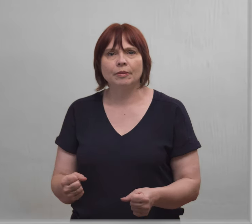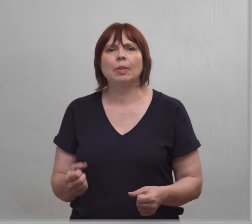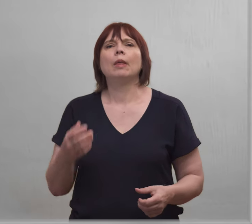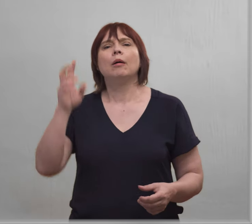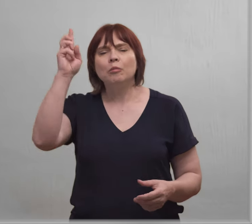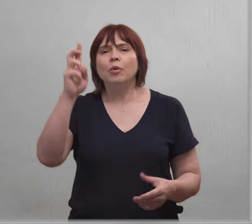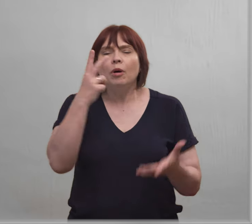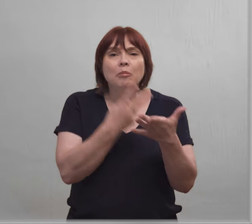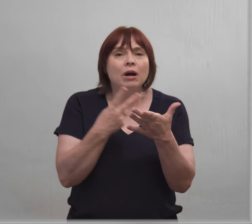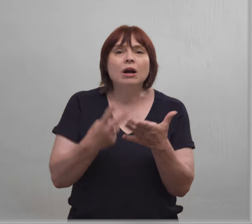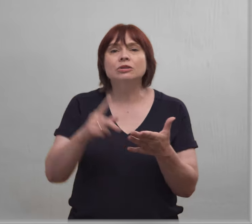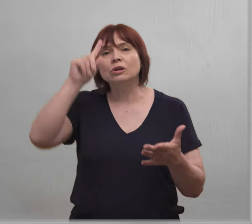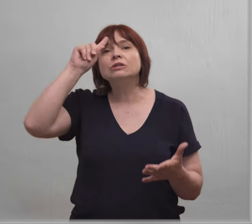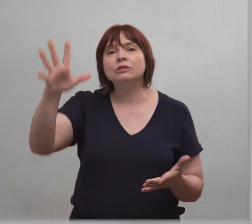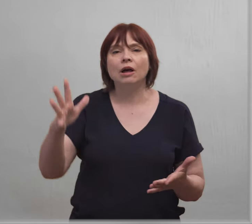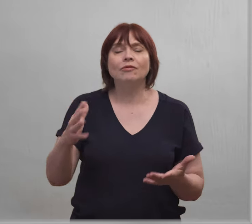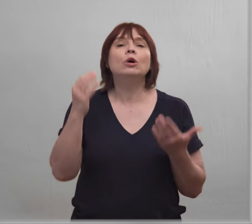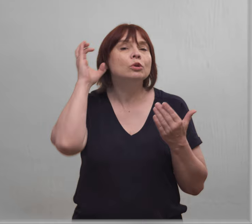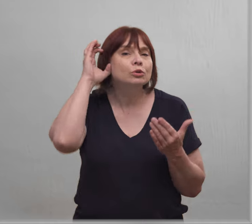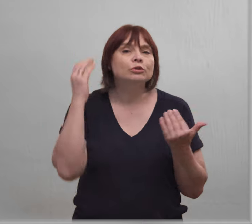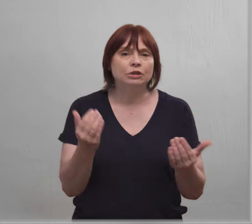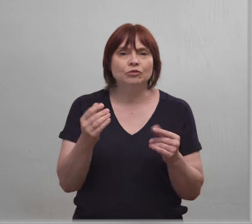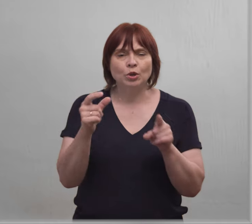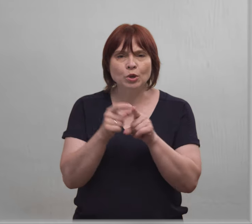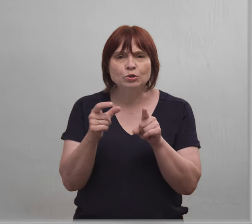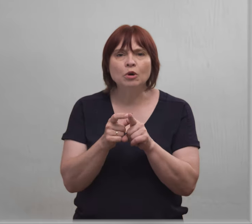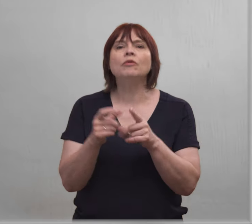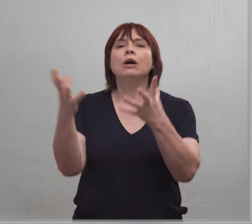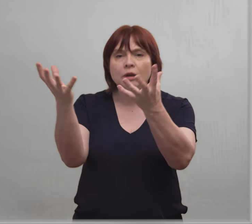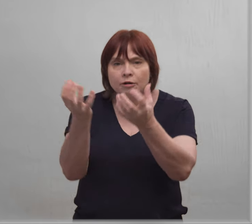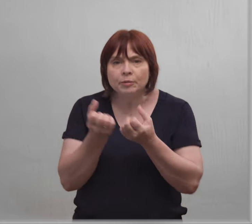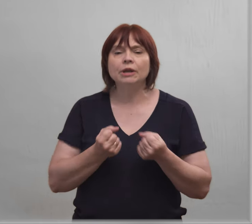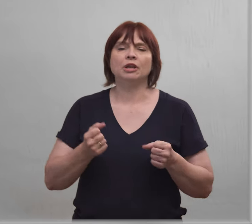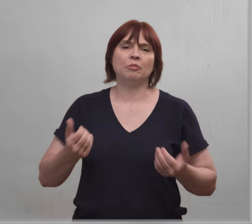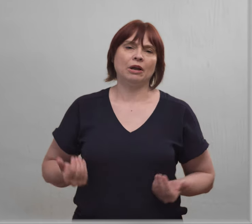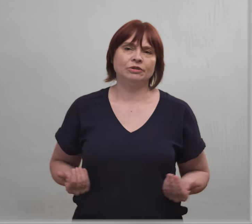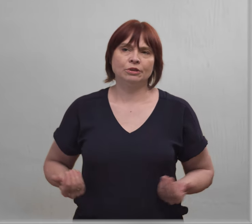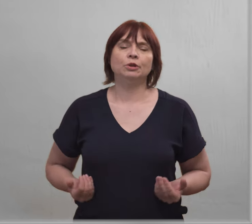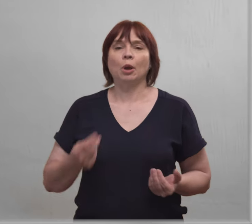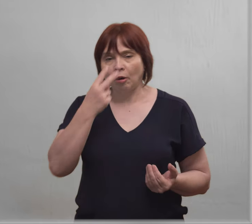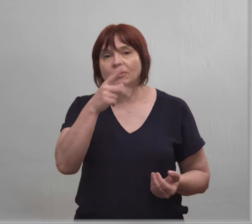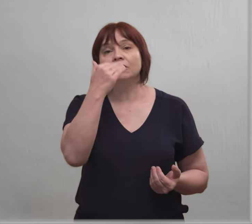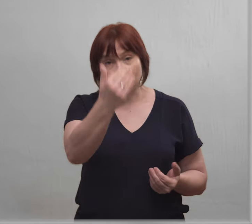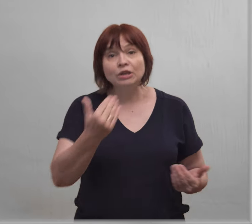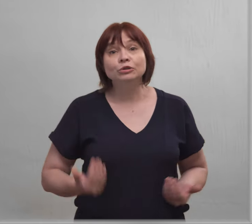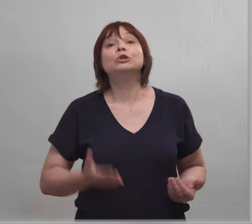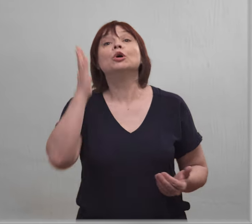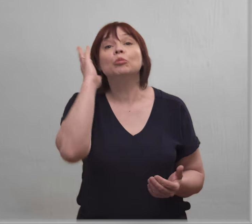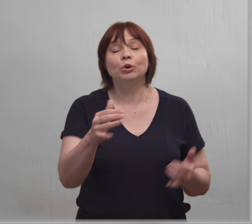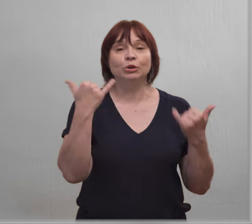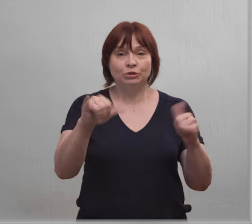брат и сестра, слушай сегодня слово, прими это в свою жизнь и увидишь Божьи чудеса. Ободряю тебя. Мы сегодня будем молиться за